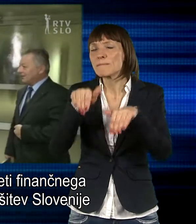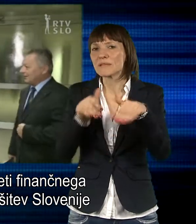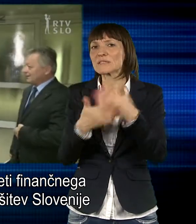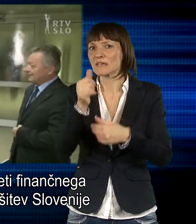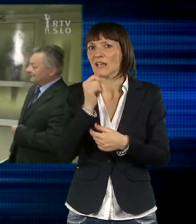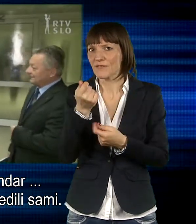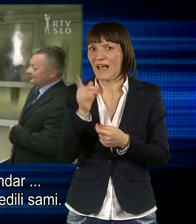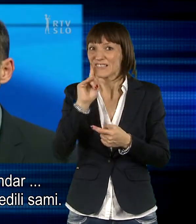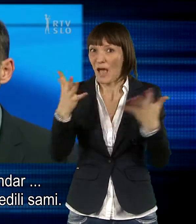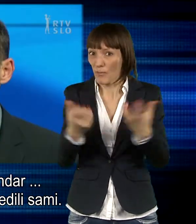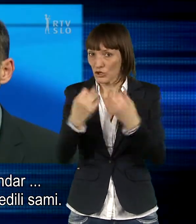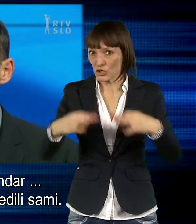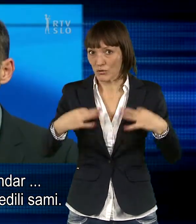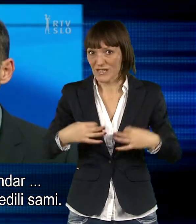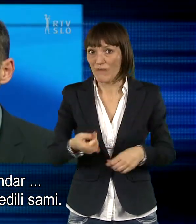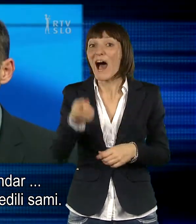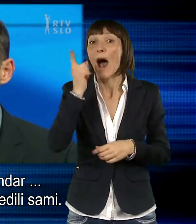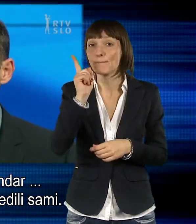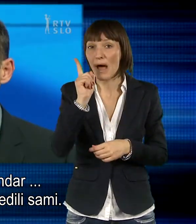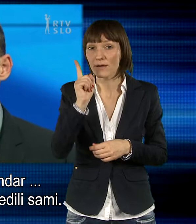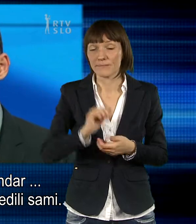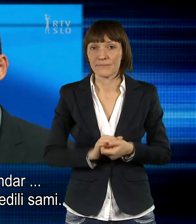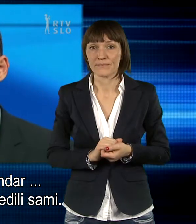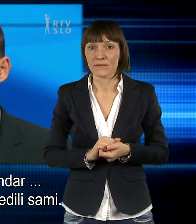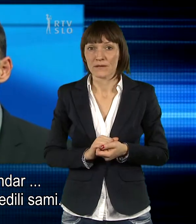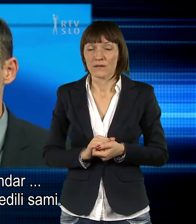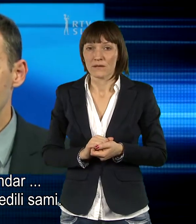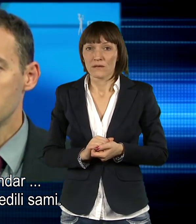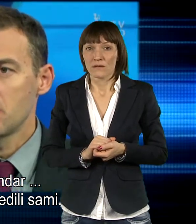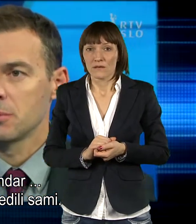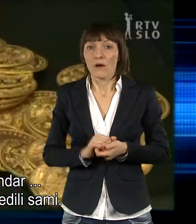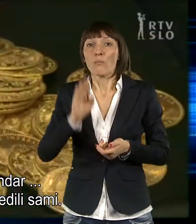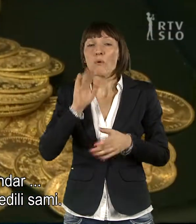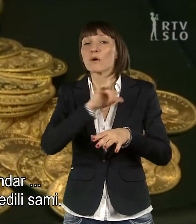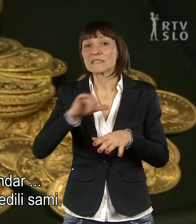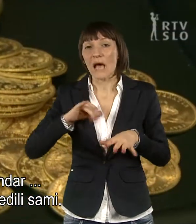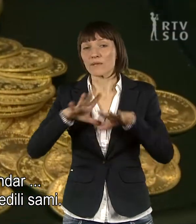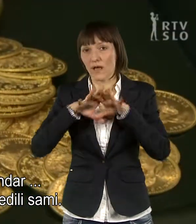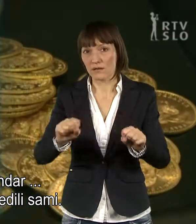bo rešitev Slovenije draga, vendar... Ampak bomo naredili sami.